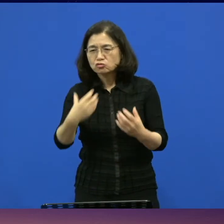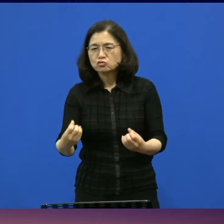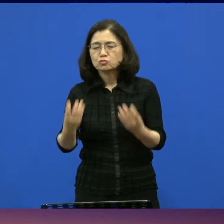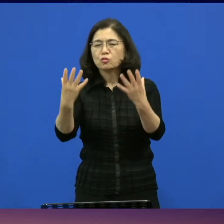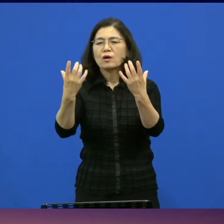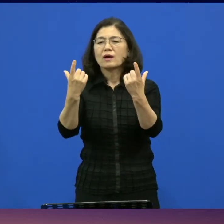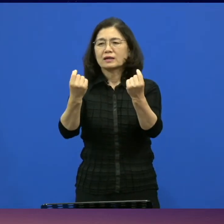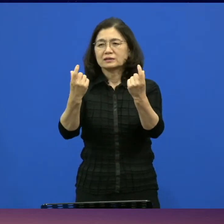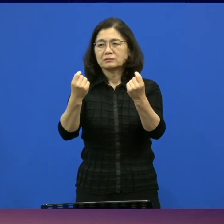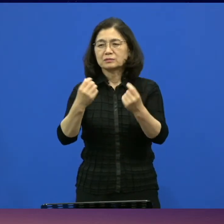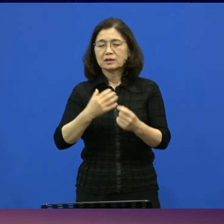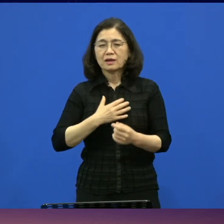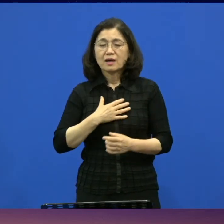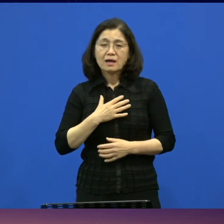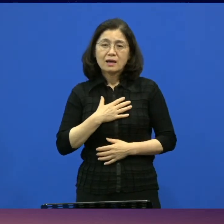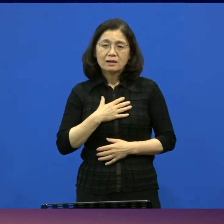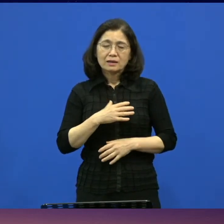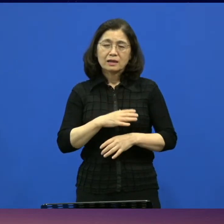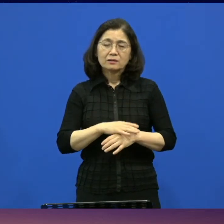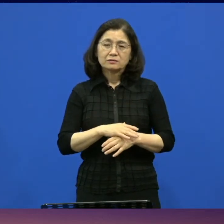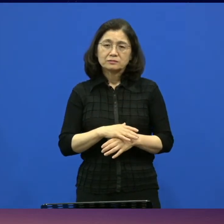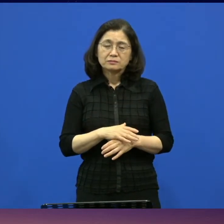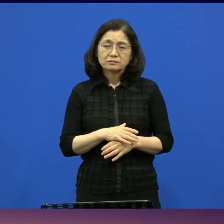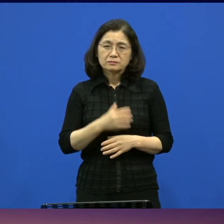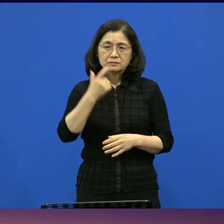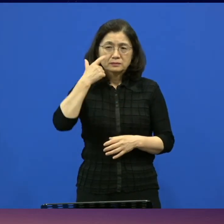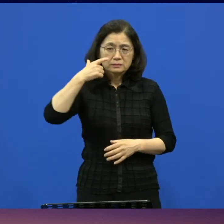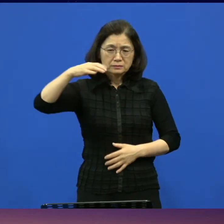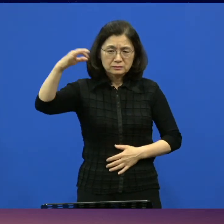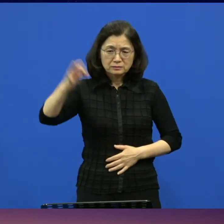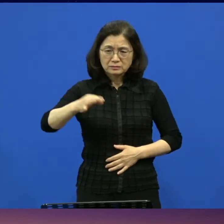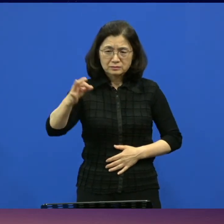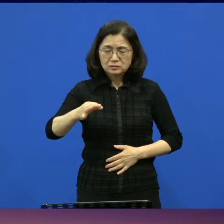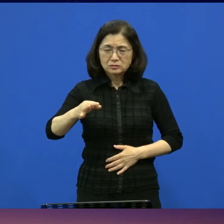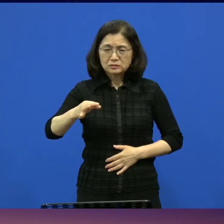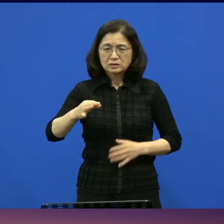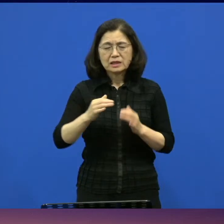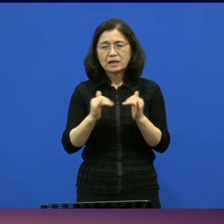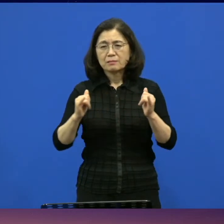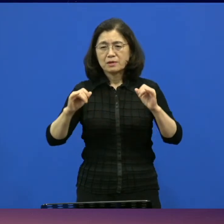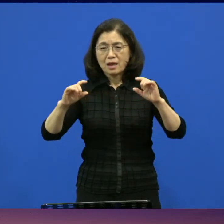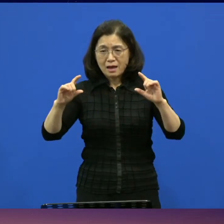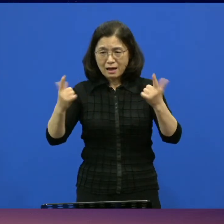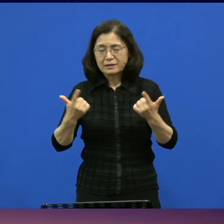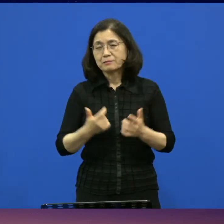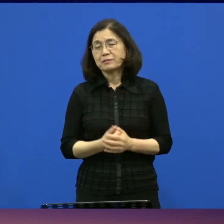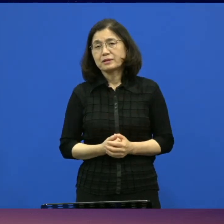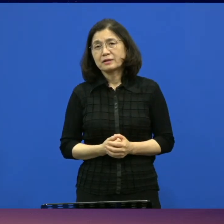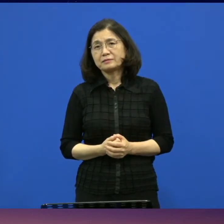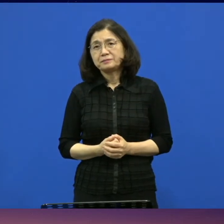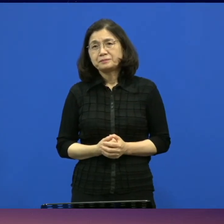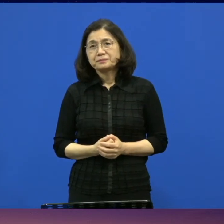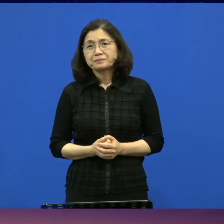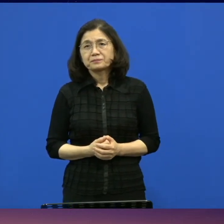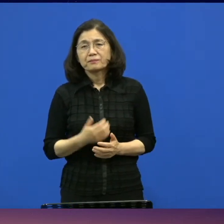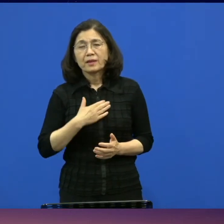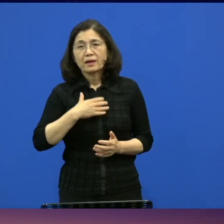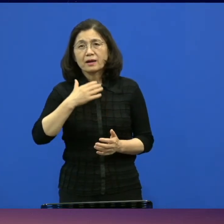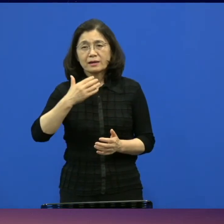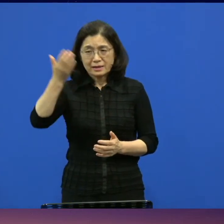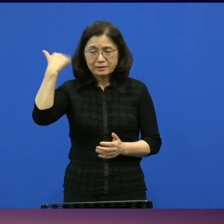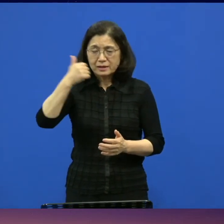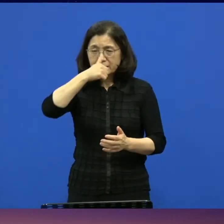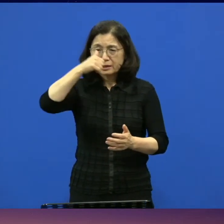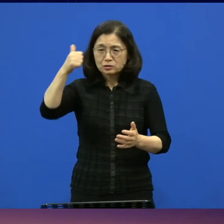존재가 아니에요. 그냥 살다가 죽을 존재가 아니라는 거죠. 더 이상 우리가 과거의 죄 때문에 더 이상